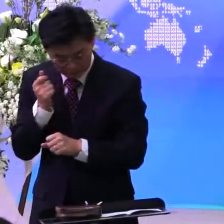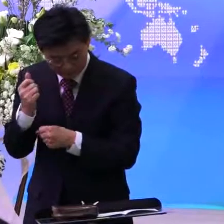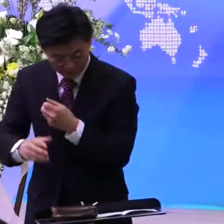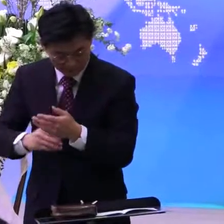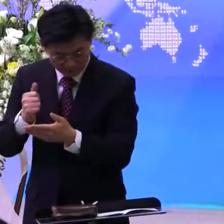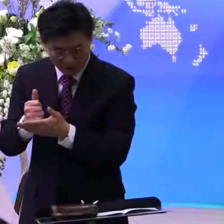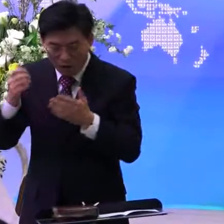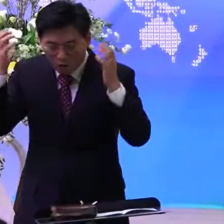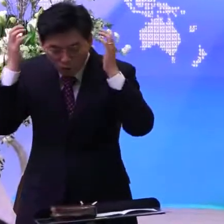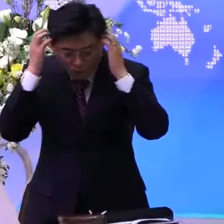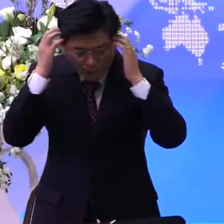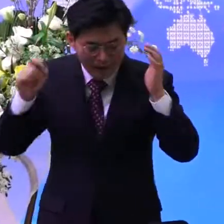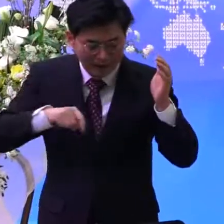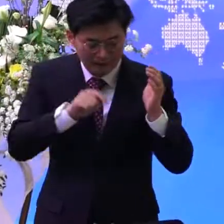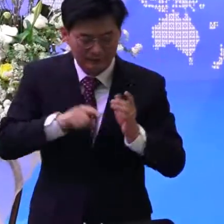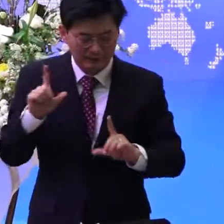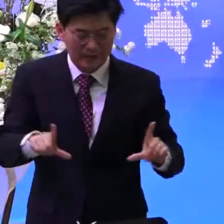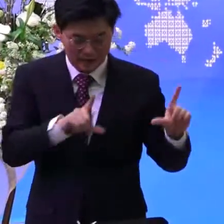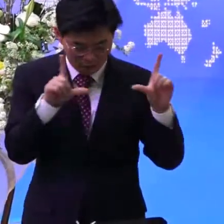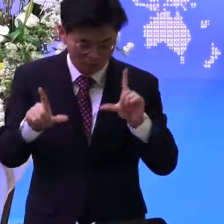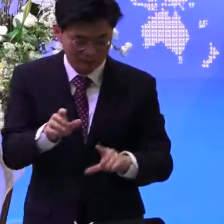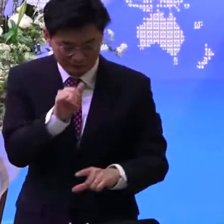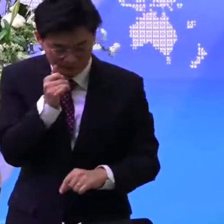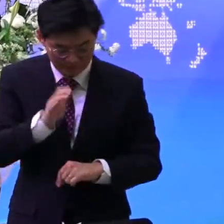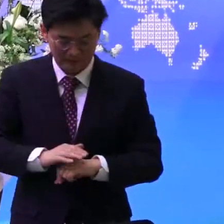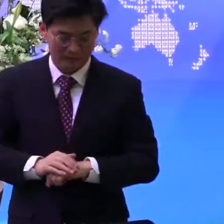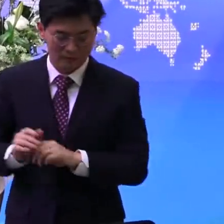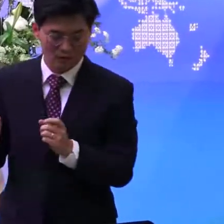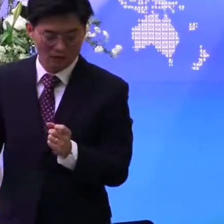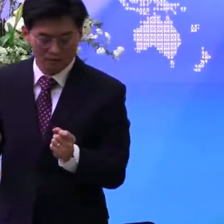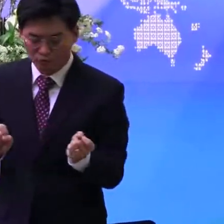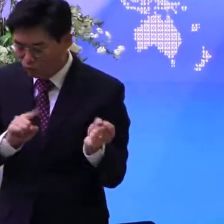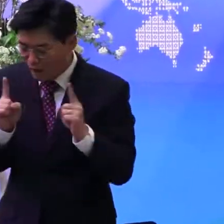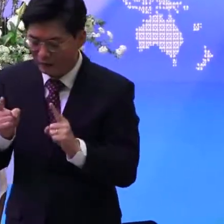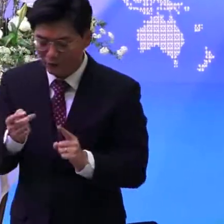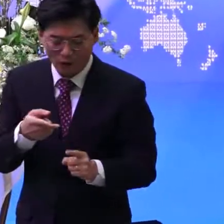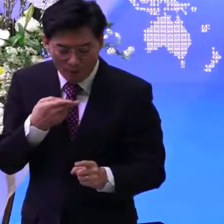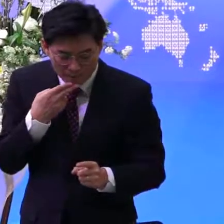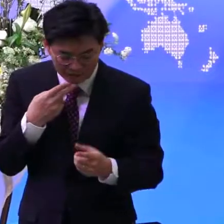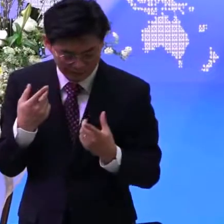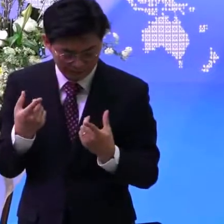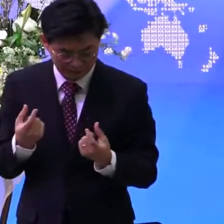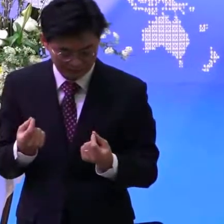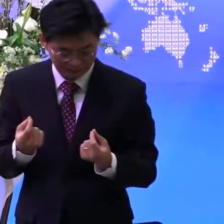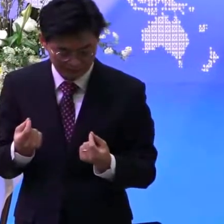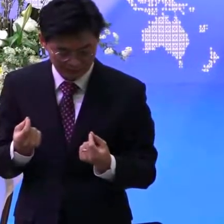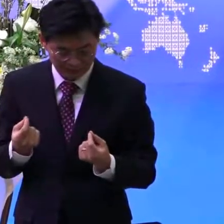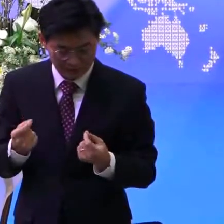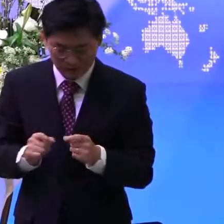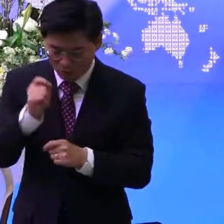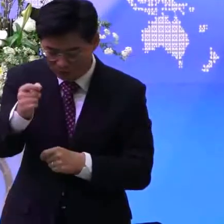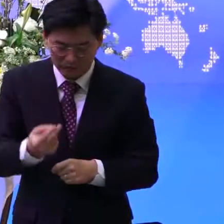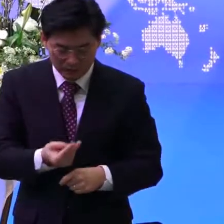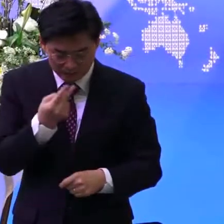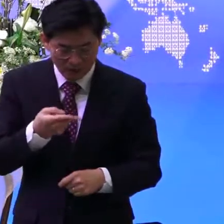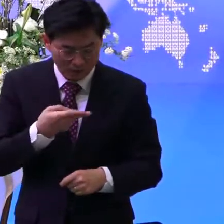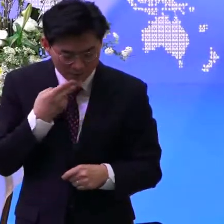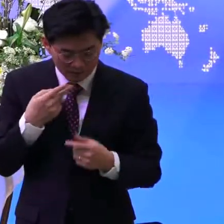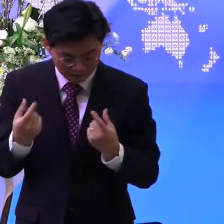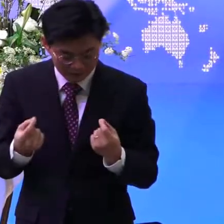없는 삶을 살아가는 저희들입니다. 부활이 없는 것처럼, 영생이 없는 것처럼 육신의 삶에만